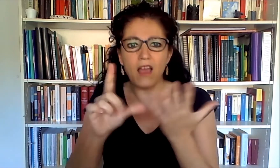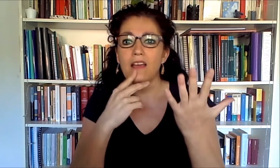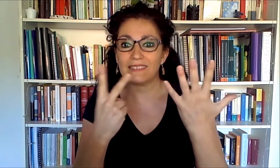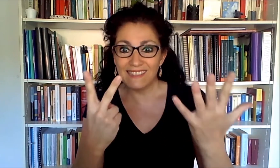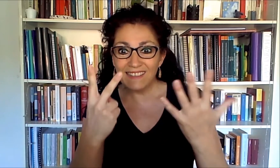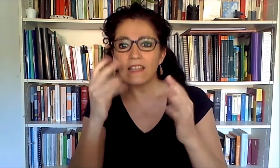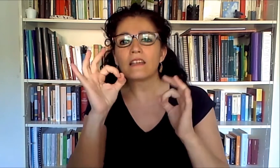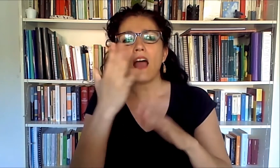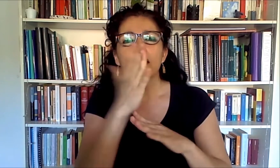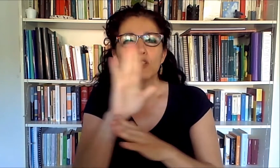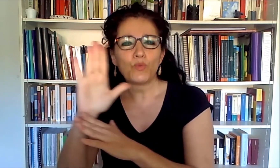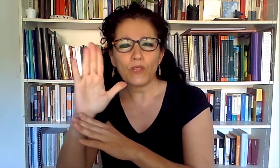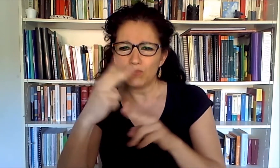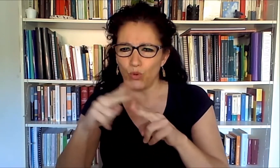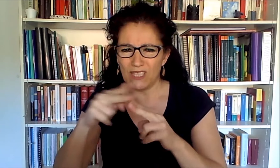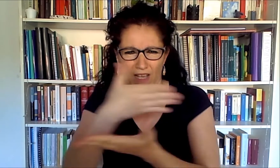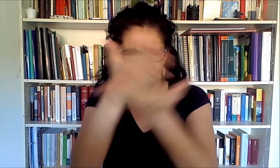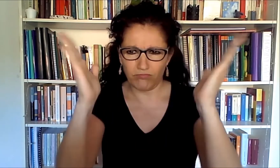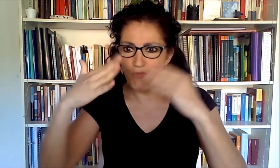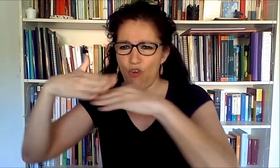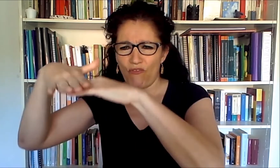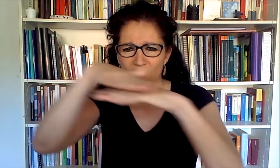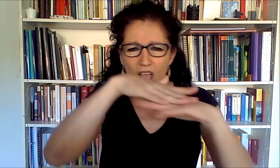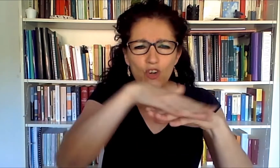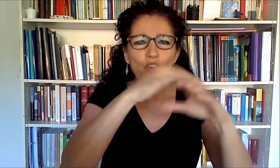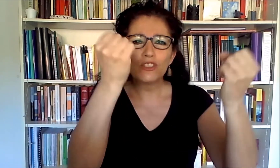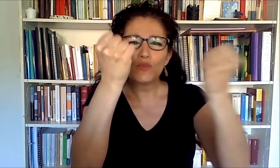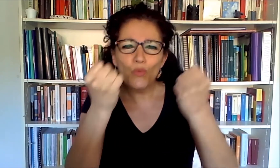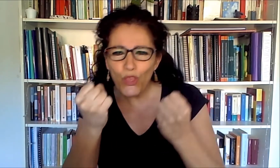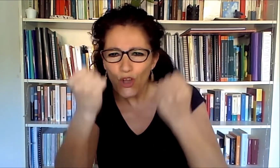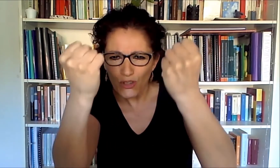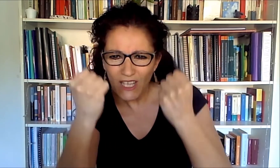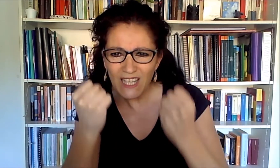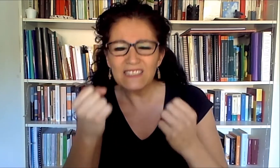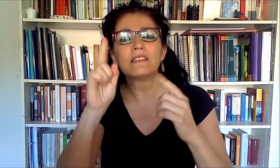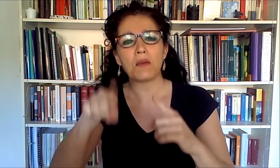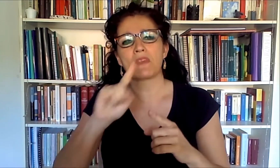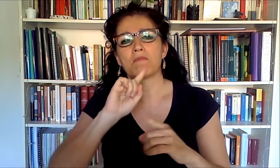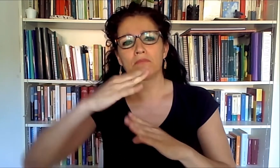uso. 8. Aptitudes de los miembros de la comunidad hacia su propia lengua.